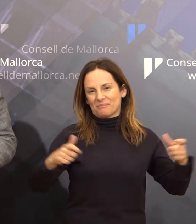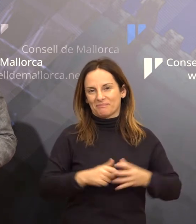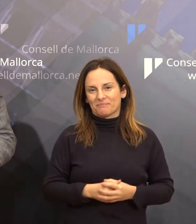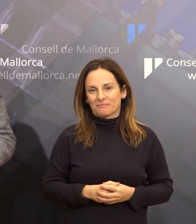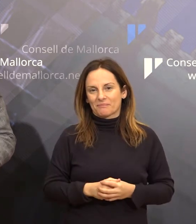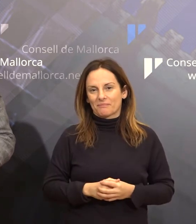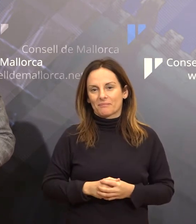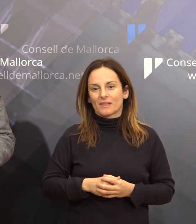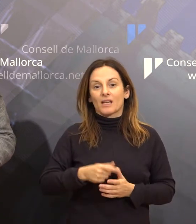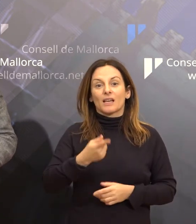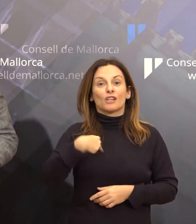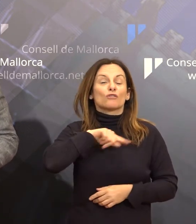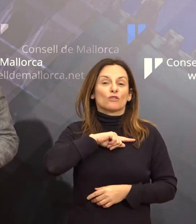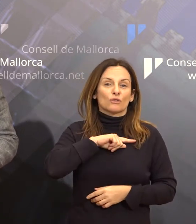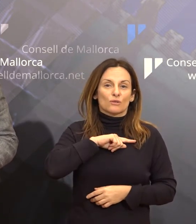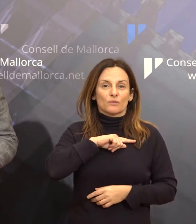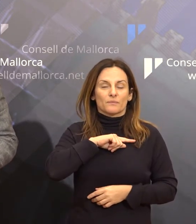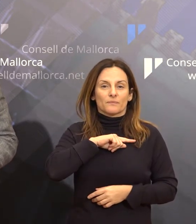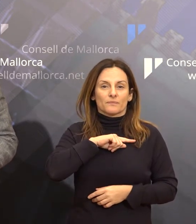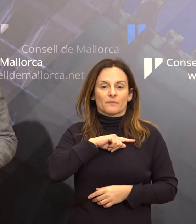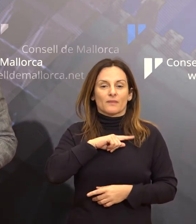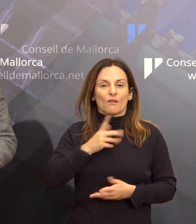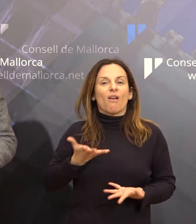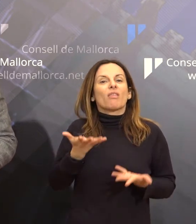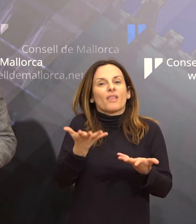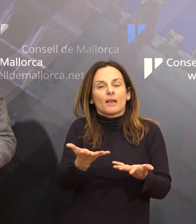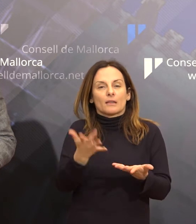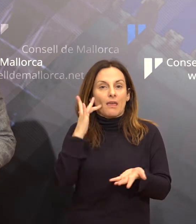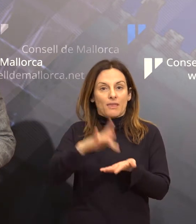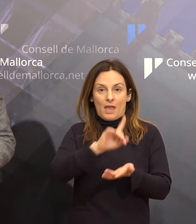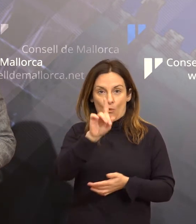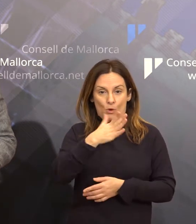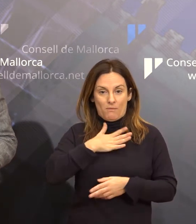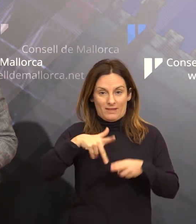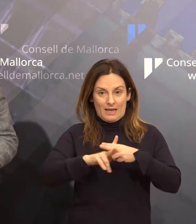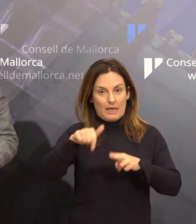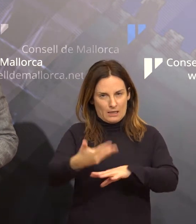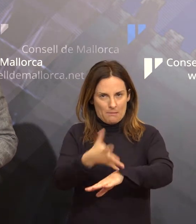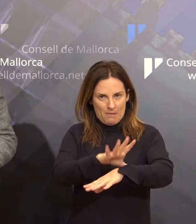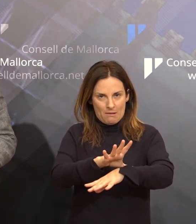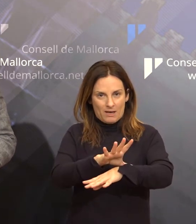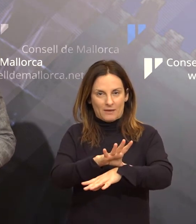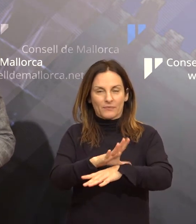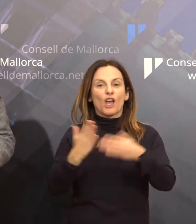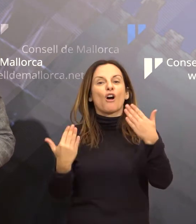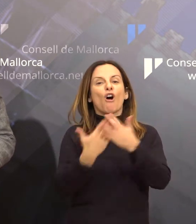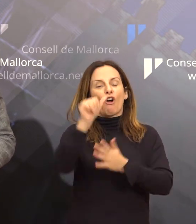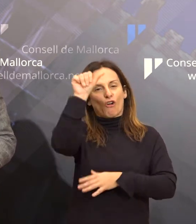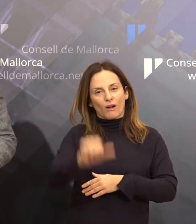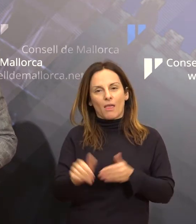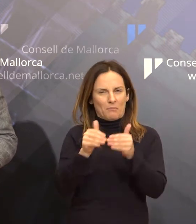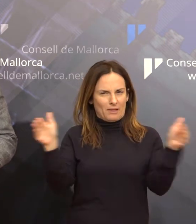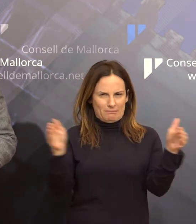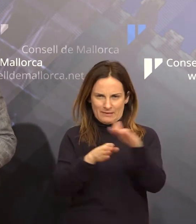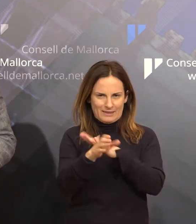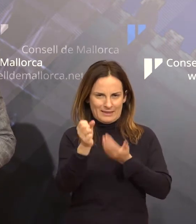nosotros por nuestra parte ofrecemos el día 1 en nuestro taller de palma la jornada de puertas abiertas